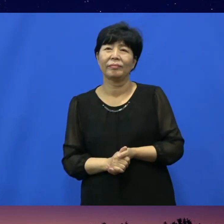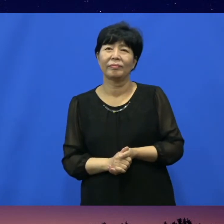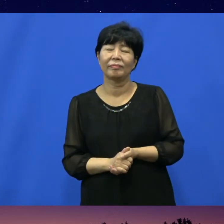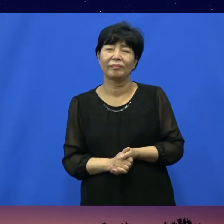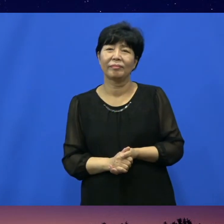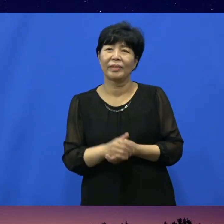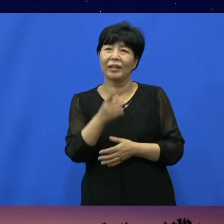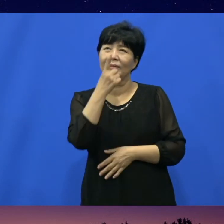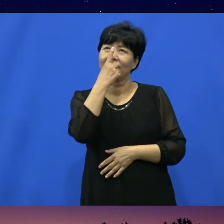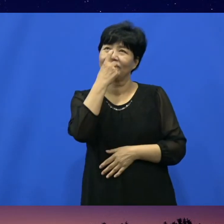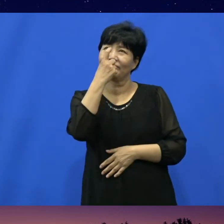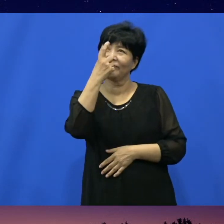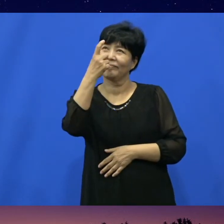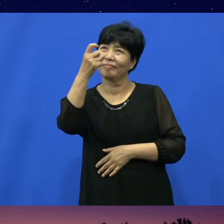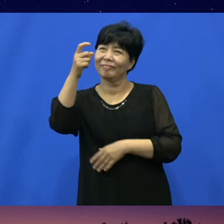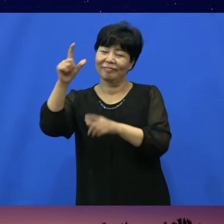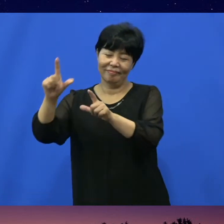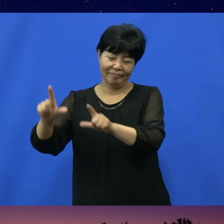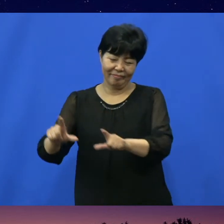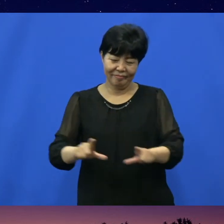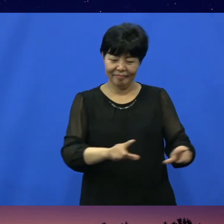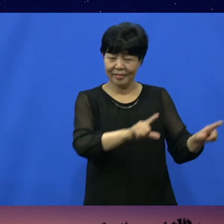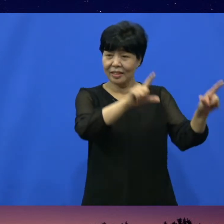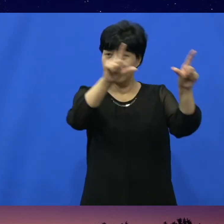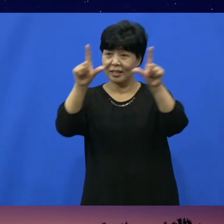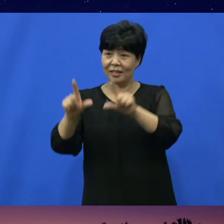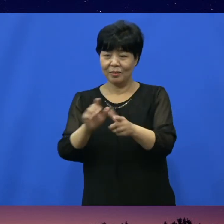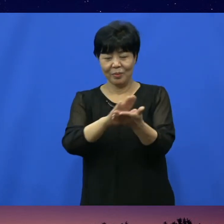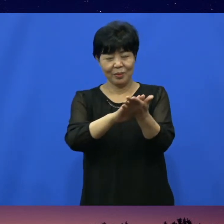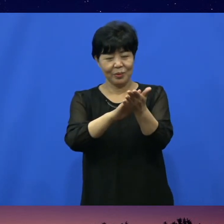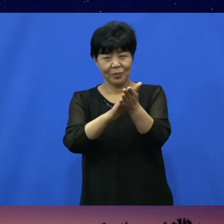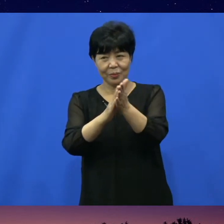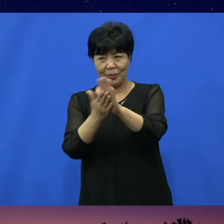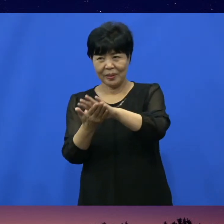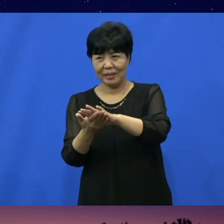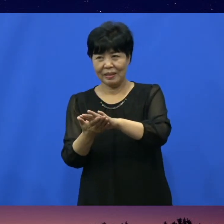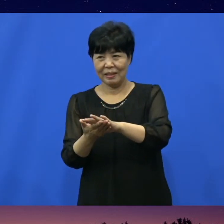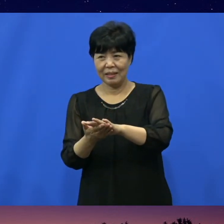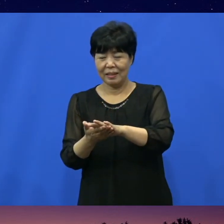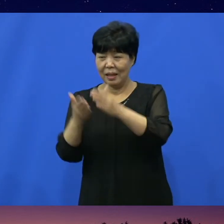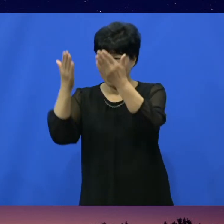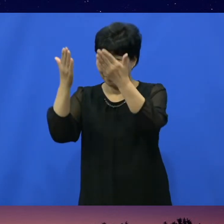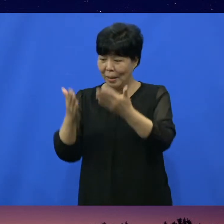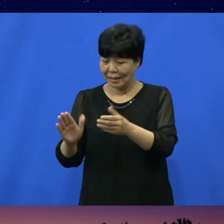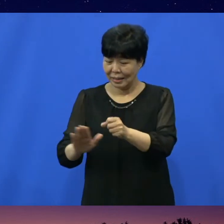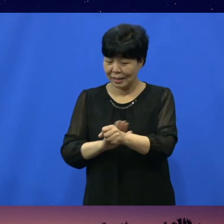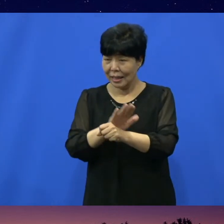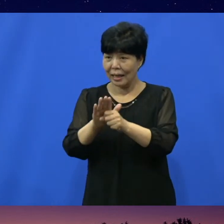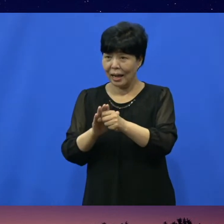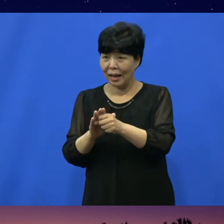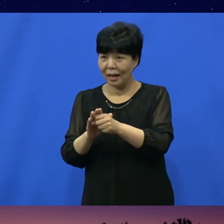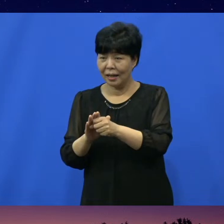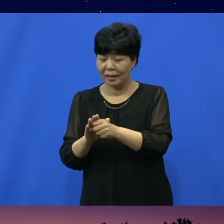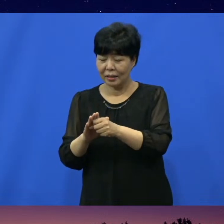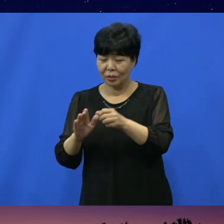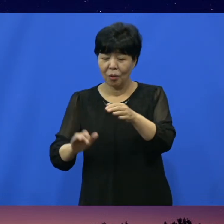멋진 삶을 사는 거죠. 끊임없이 그 사랑을 흘려보내고 싶은 그런 욕망이 일어나는 거예요.